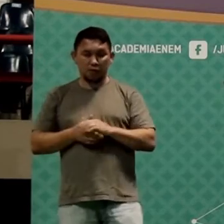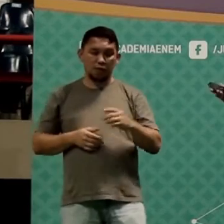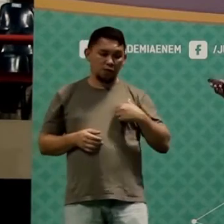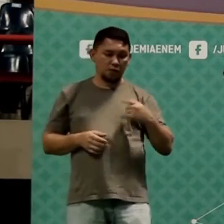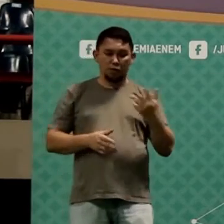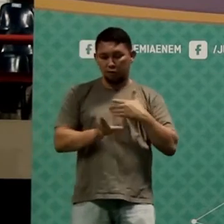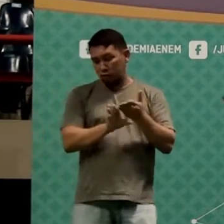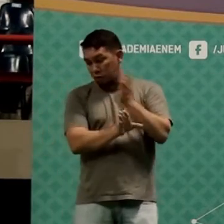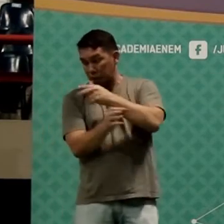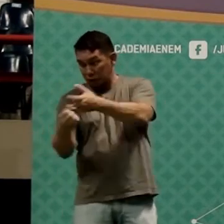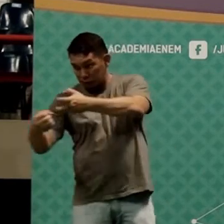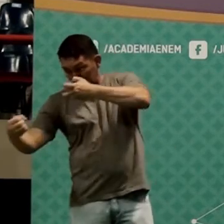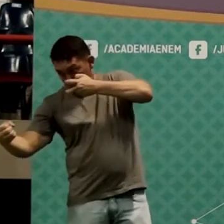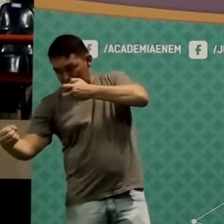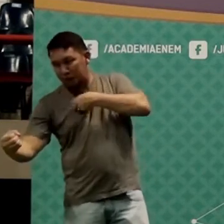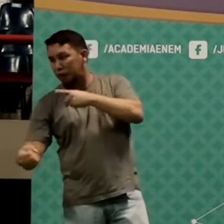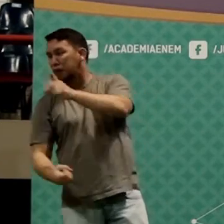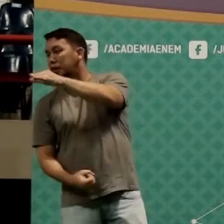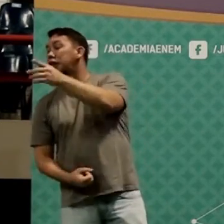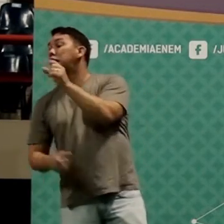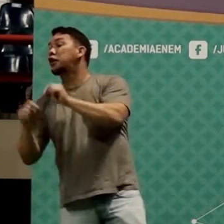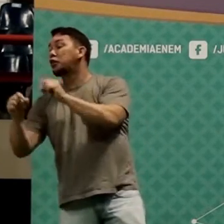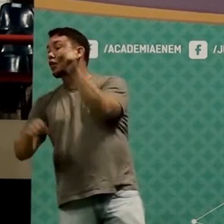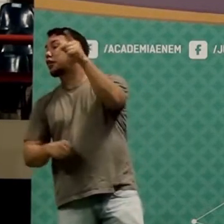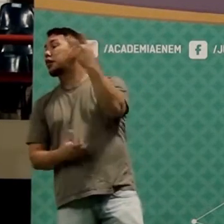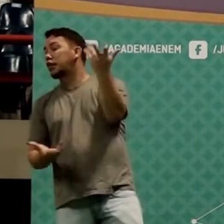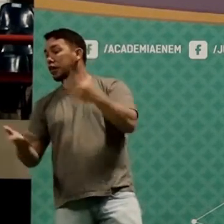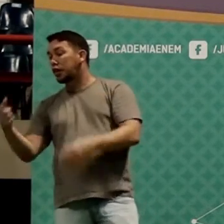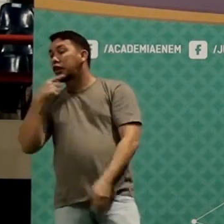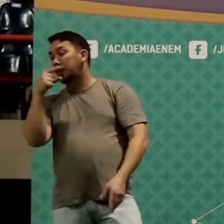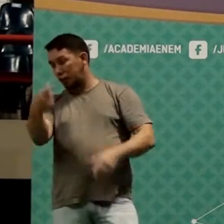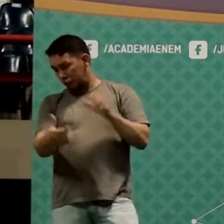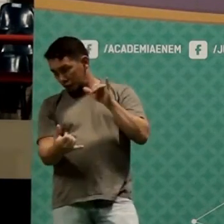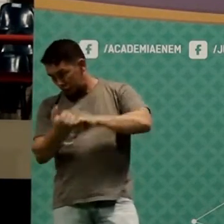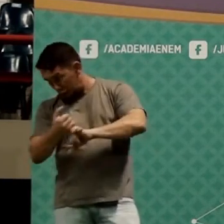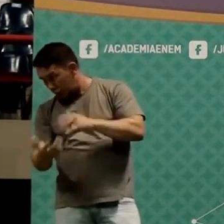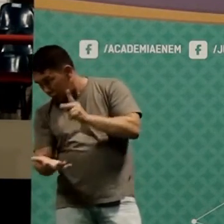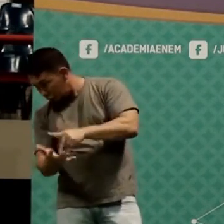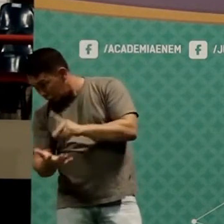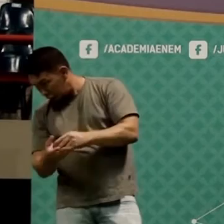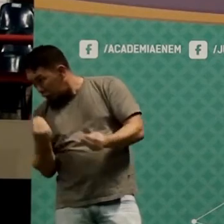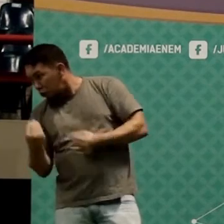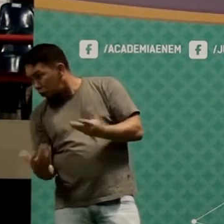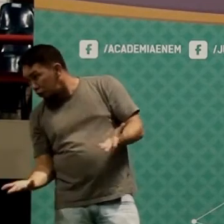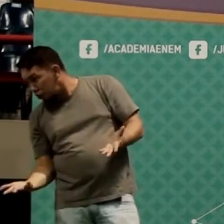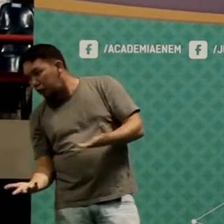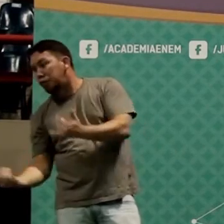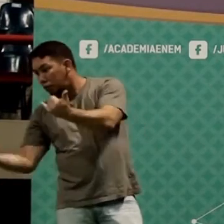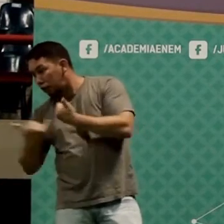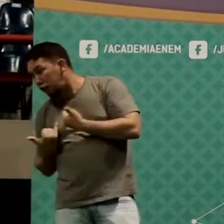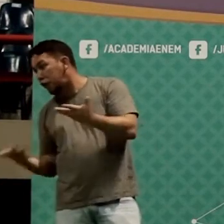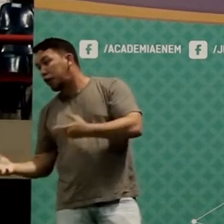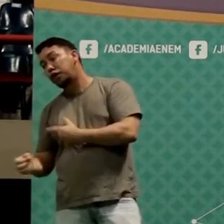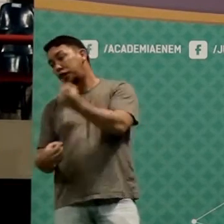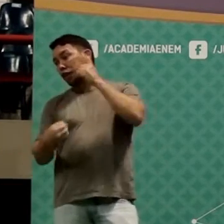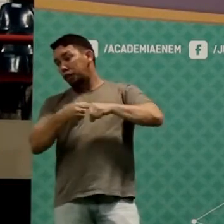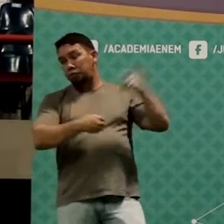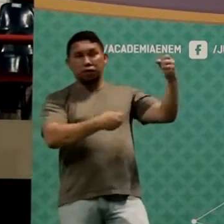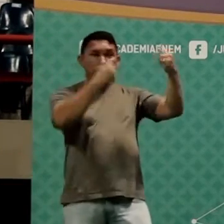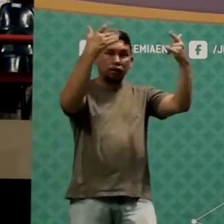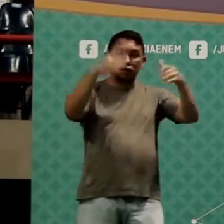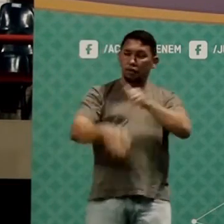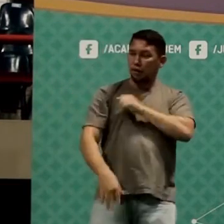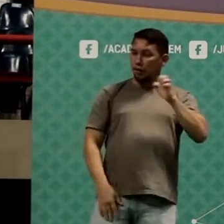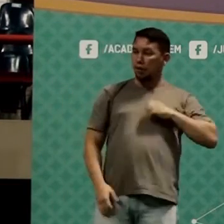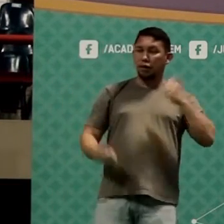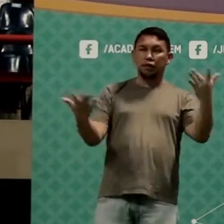voltar no tempo, já armado, ele vai lá, já chega e pergunta pro Leonardo, e aí, meu irmão, como é que foi aí o negócio aí? Diga logo aí que eu tenho que voltar para estudar lá na